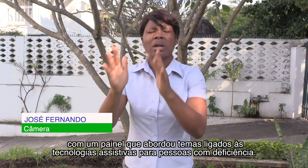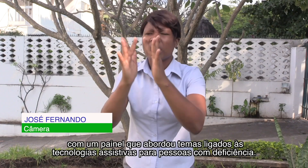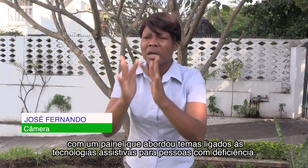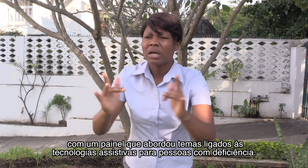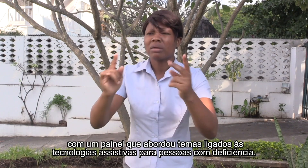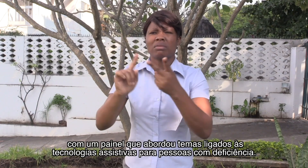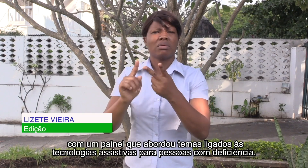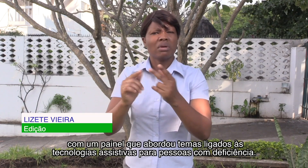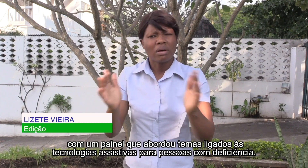deficiência.